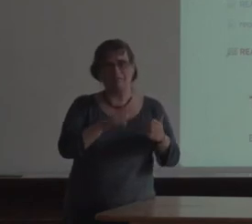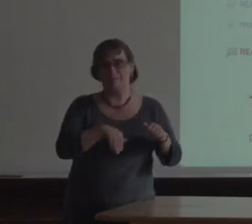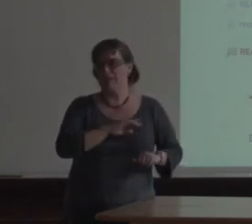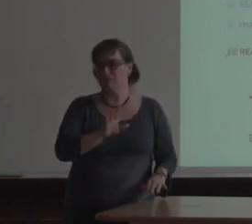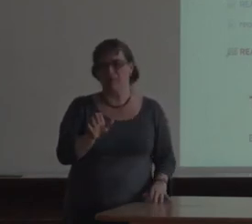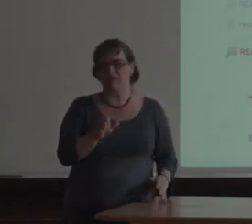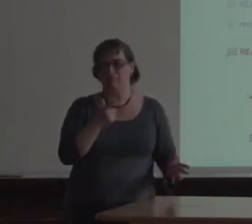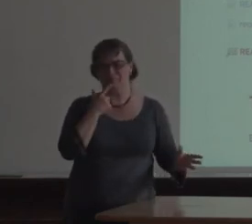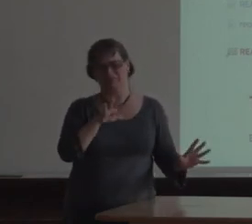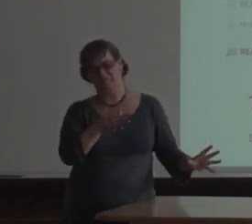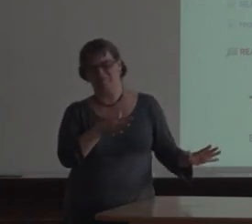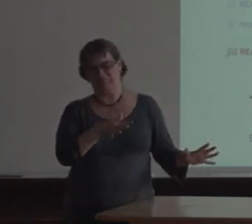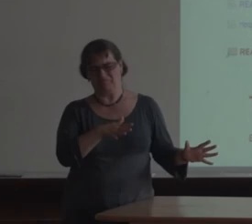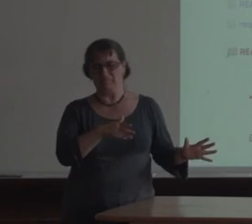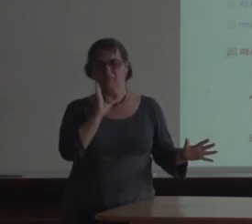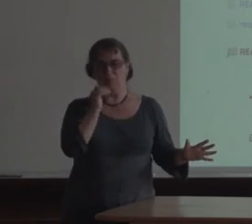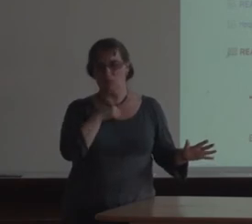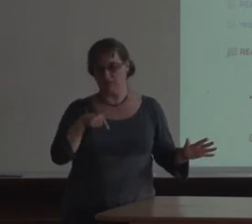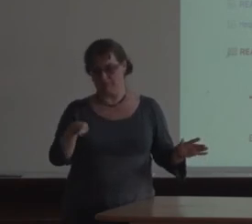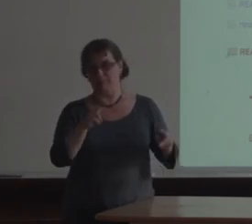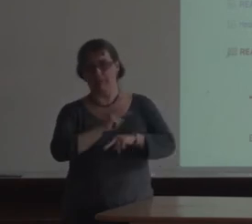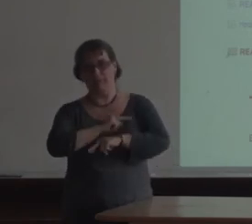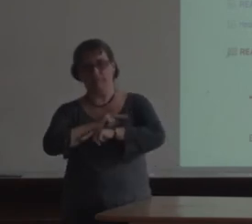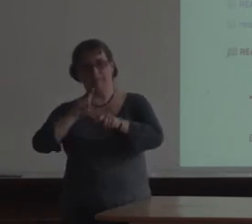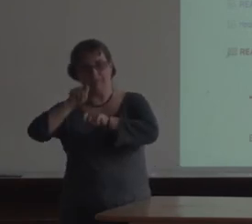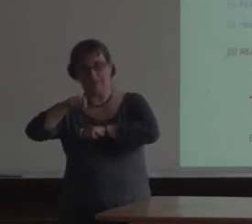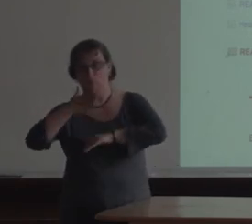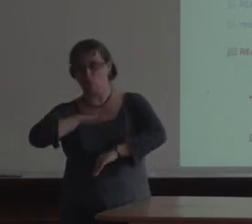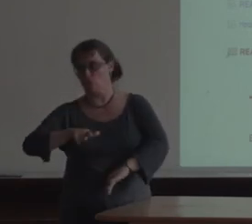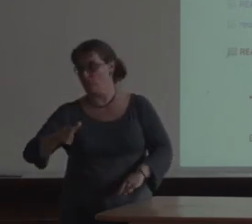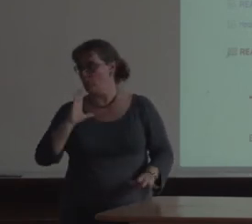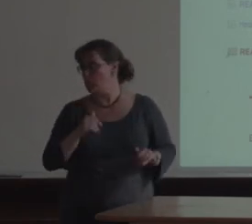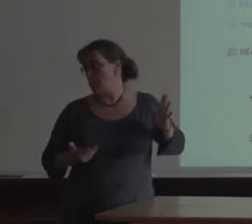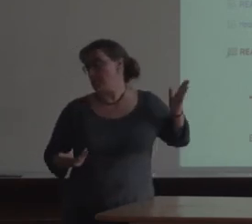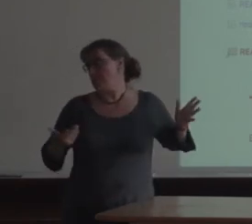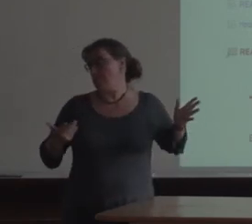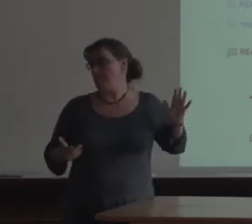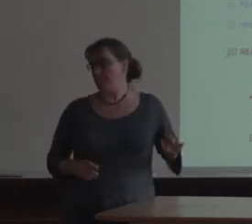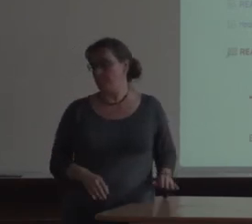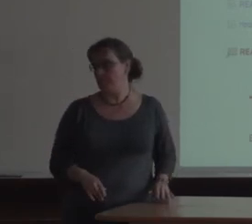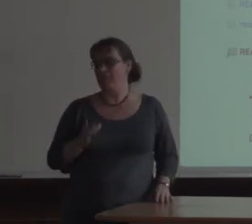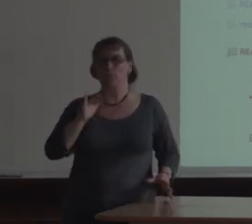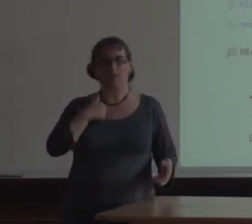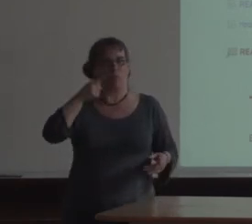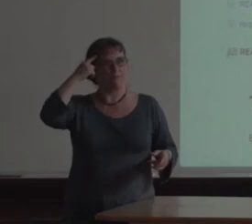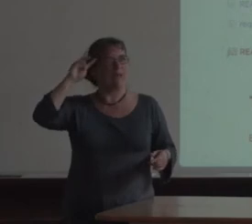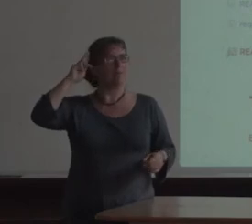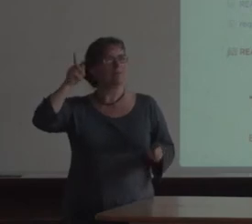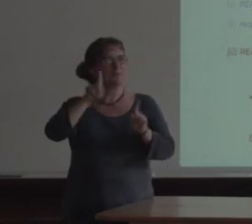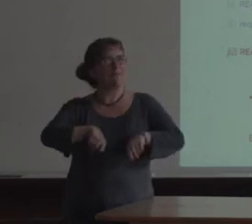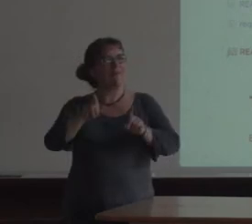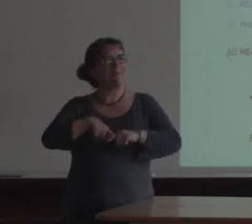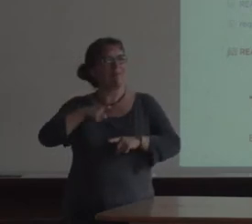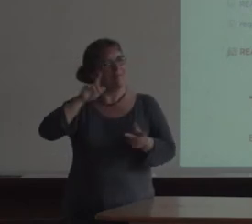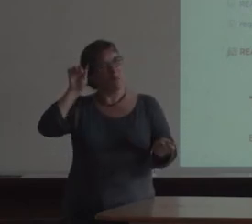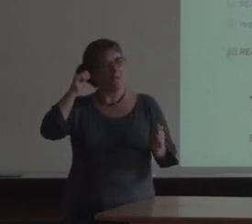pas aussi bien que je voulais, et celui de Pytest, ça marchait bien. Donc, peut-être que j'aurais changé mon habitude et